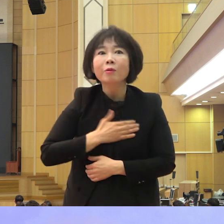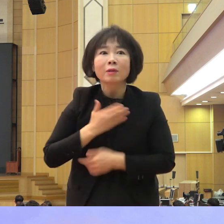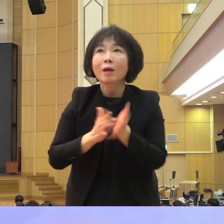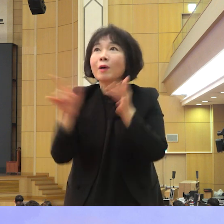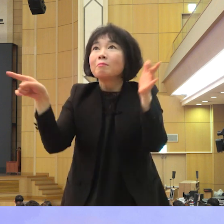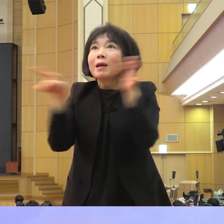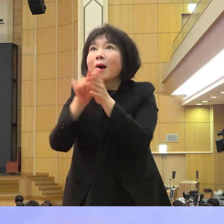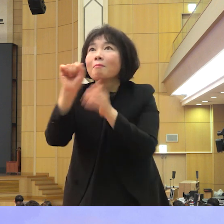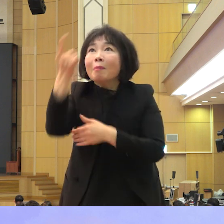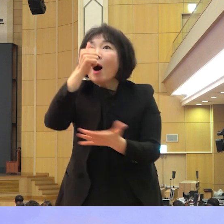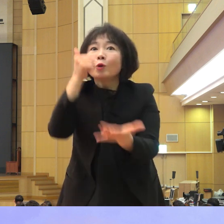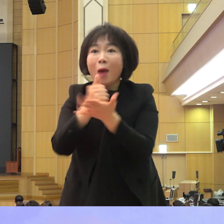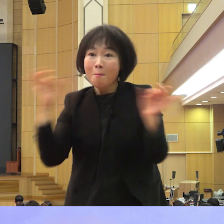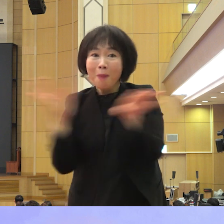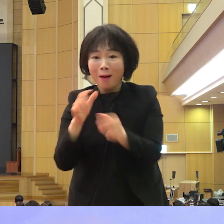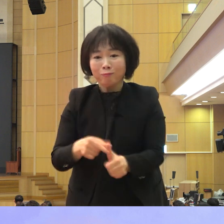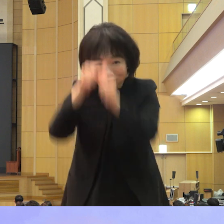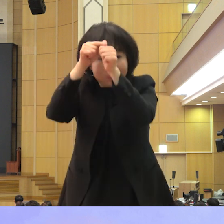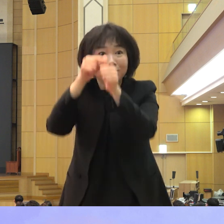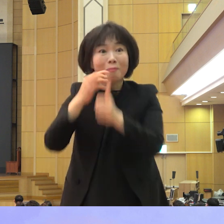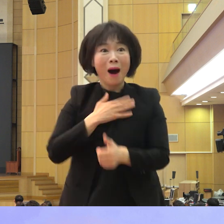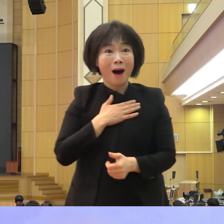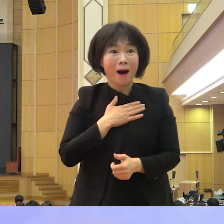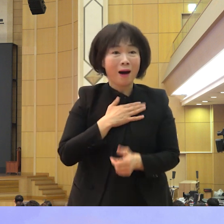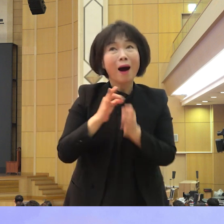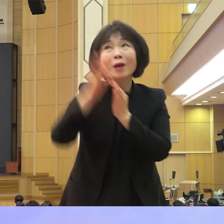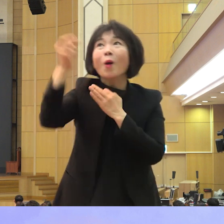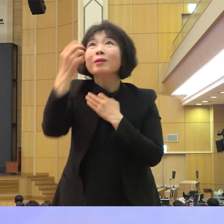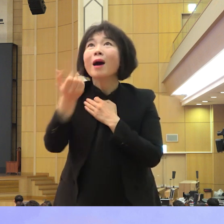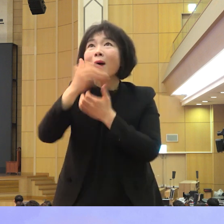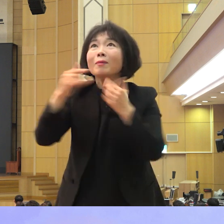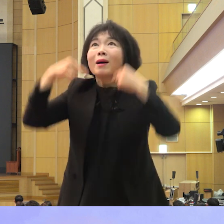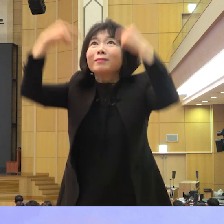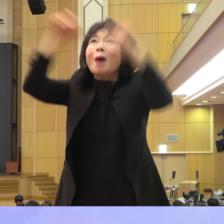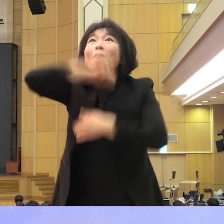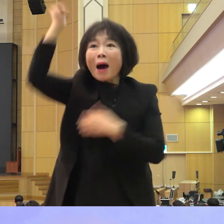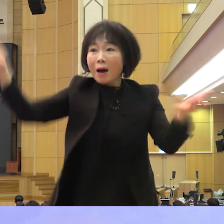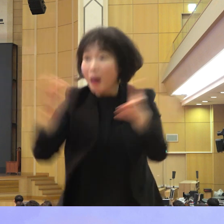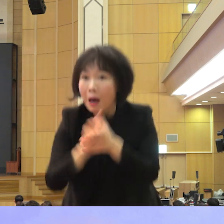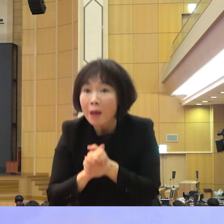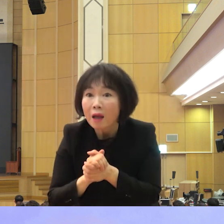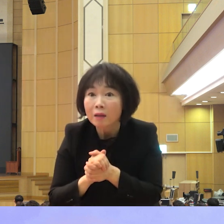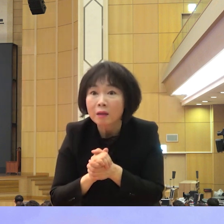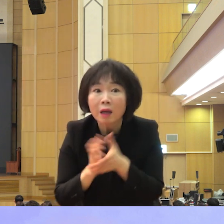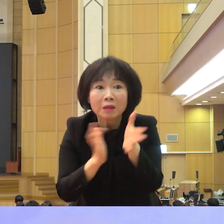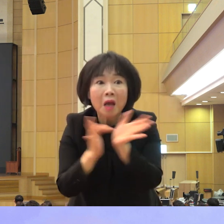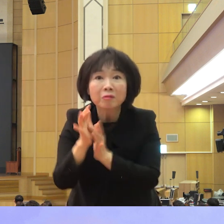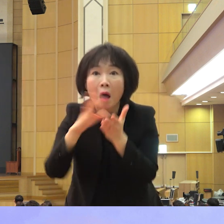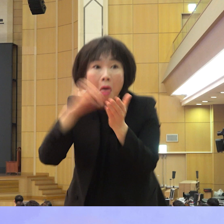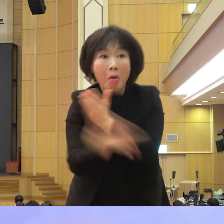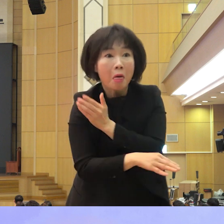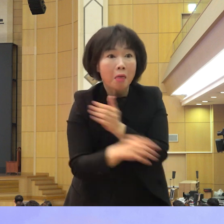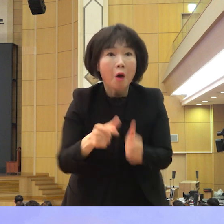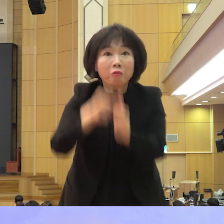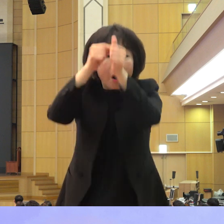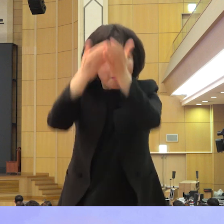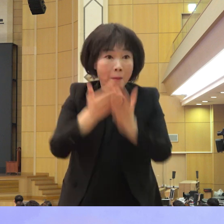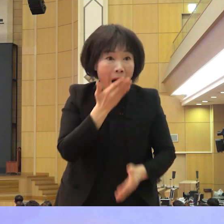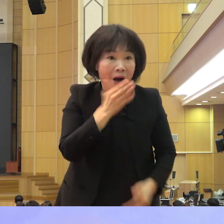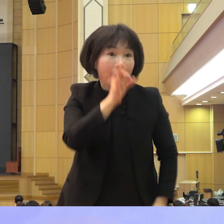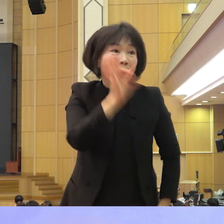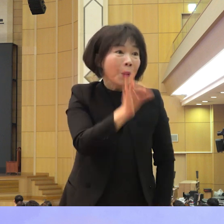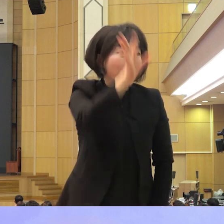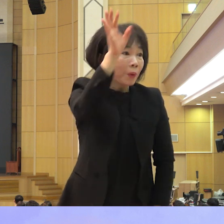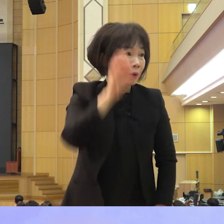믿고 그래서 죄인이 의인되고 구원받고 영생하고 천국 가는 것이지, 성경 믿어서 구원받습니까? 성경 믿어서